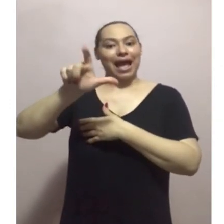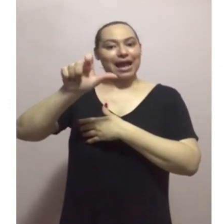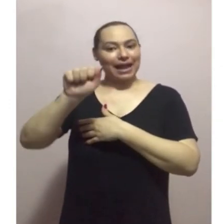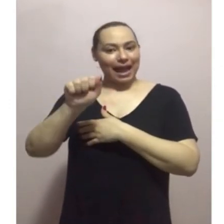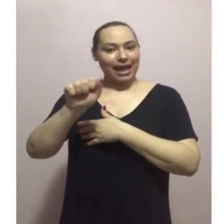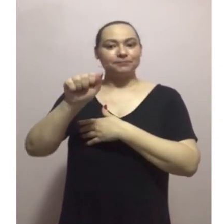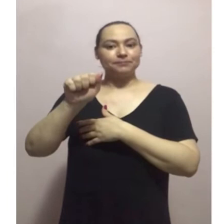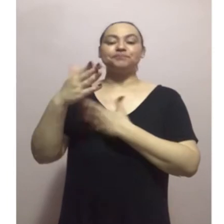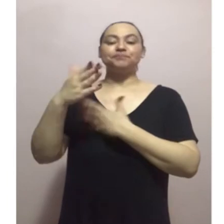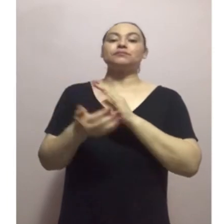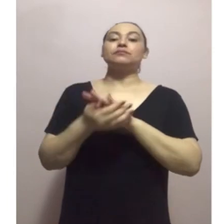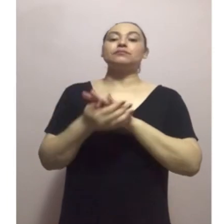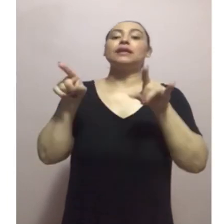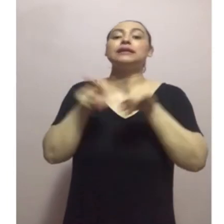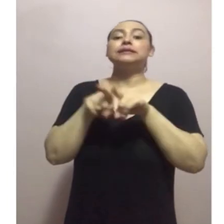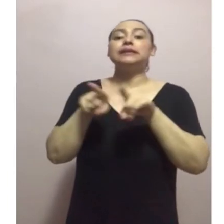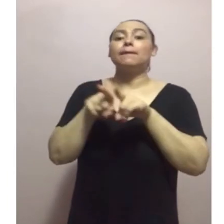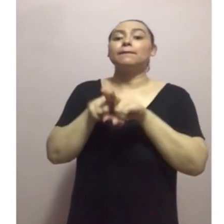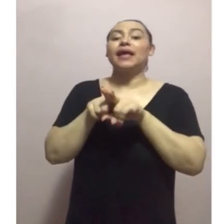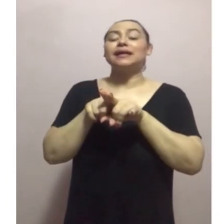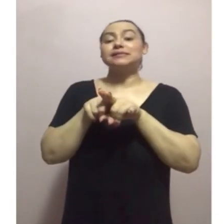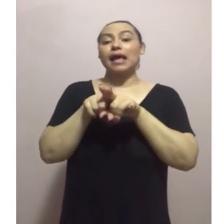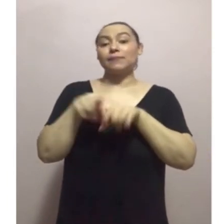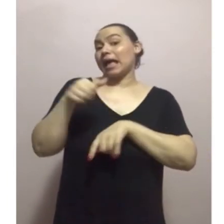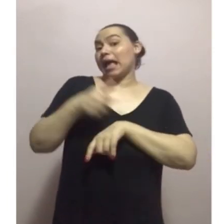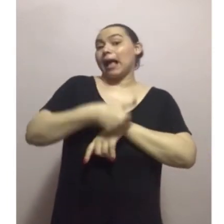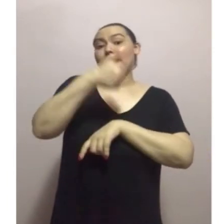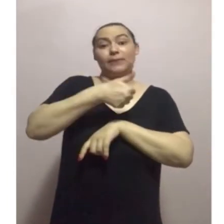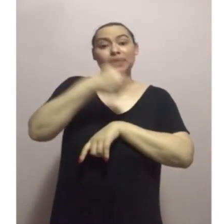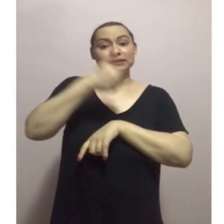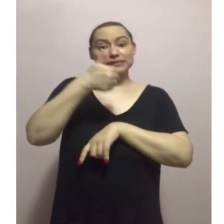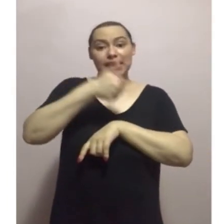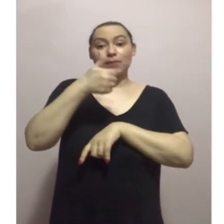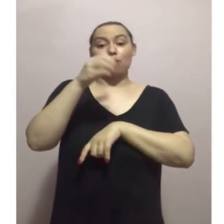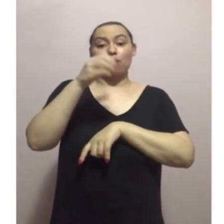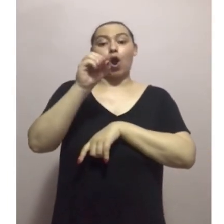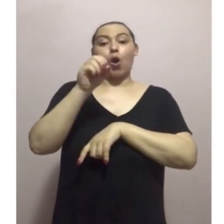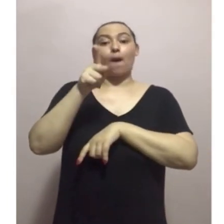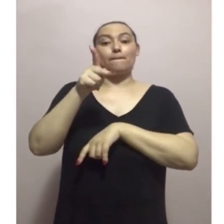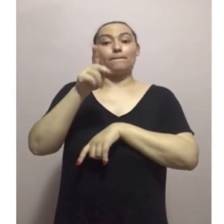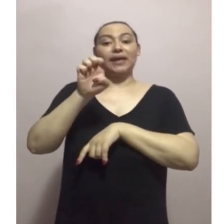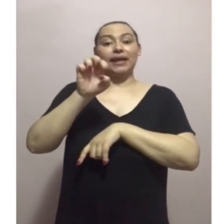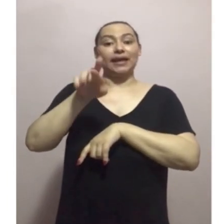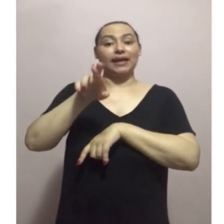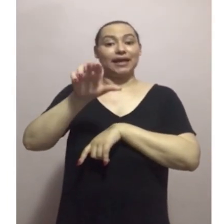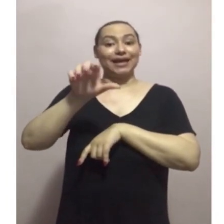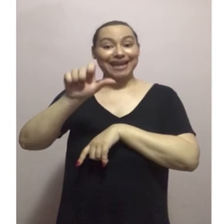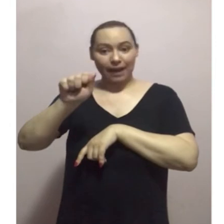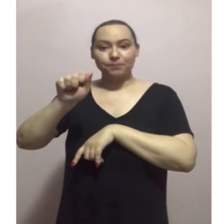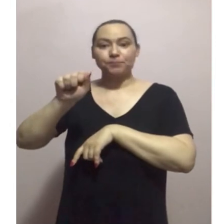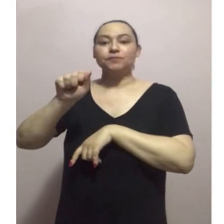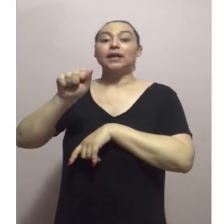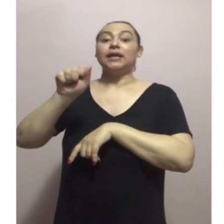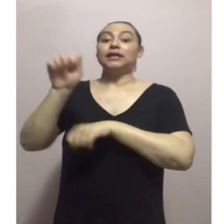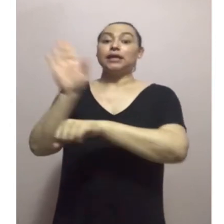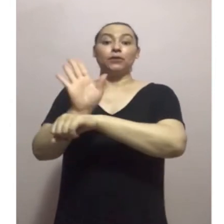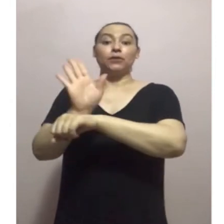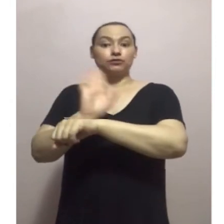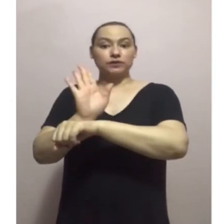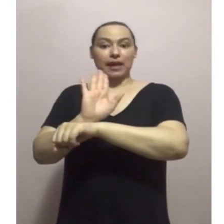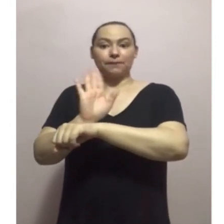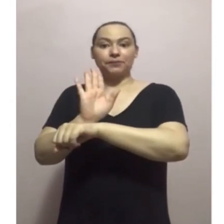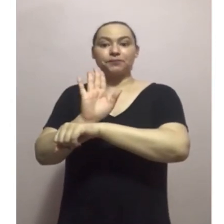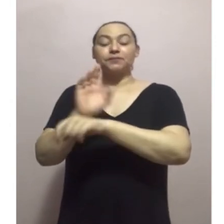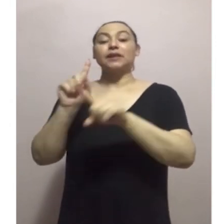e a Bianca De Filippis, que foram as duas produtoras. A minha primeira produção, além de ter sido uma ópera, depois a gente fez o primeiro filme